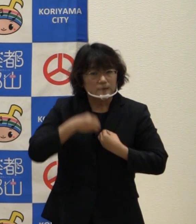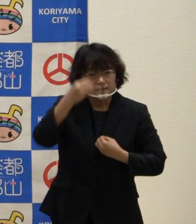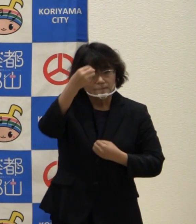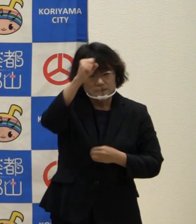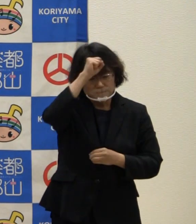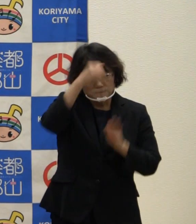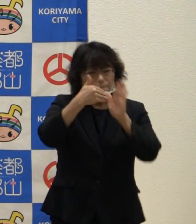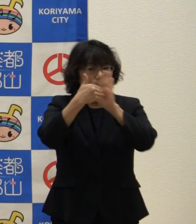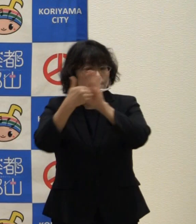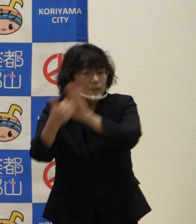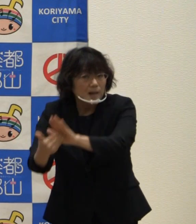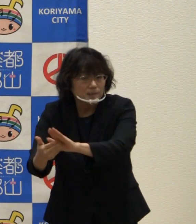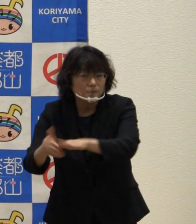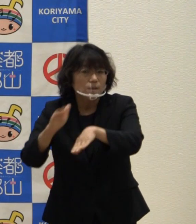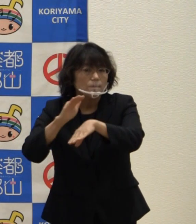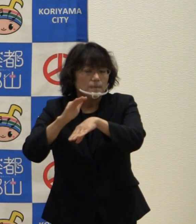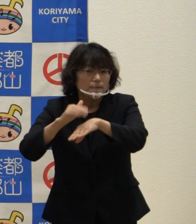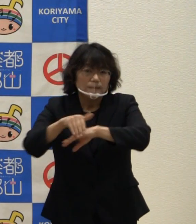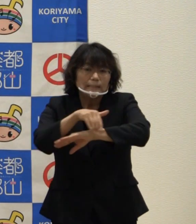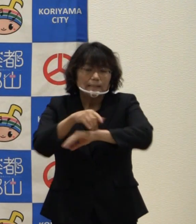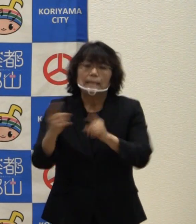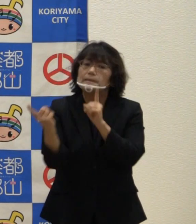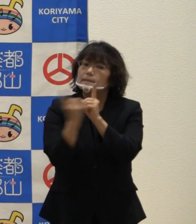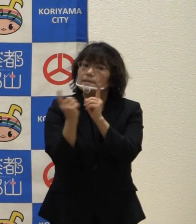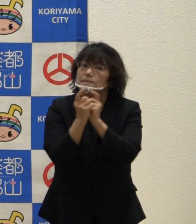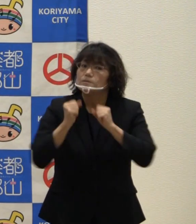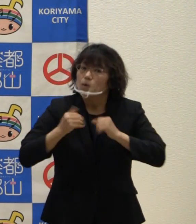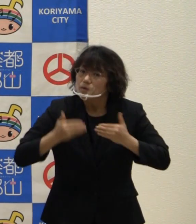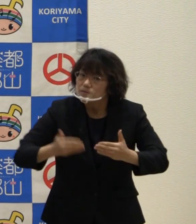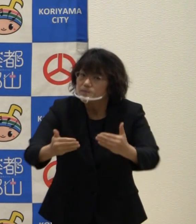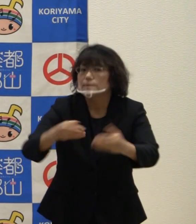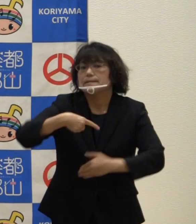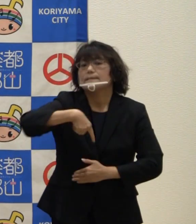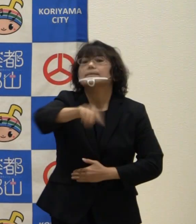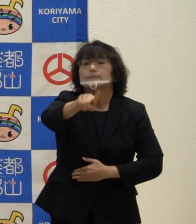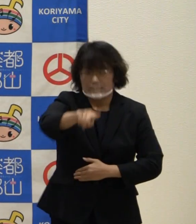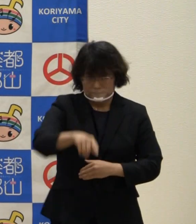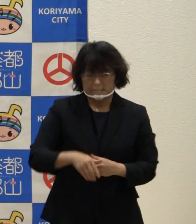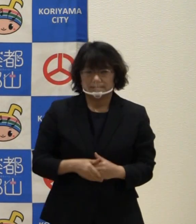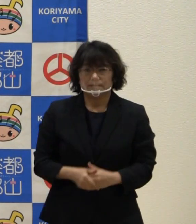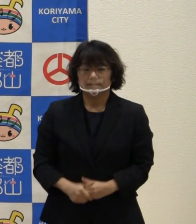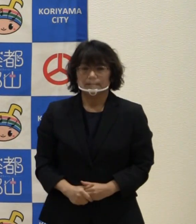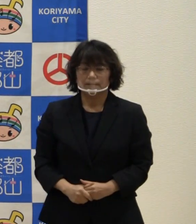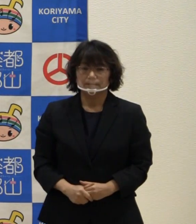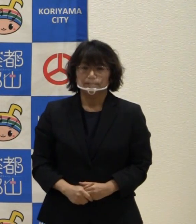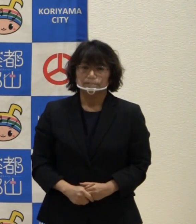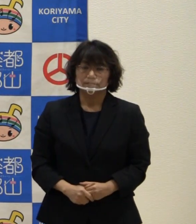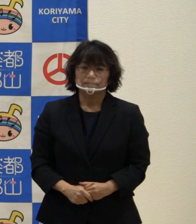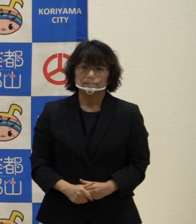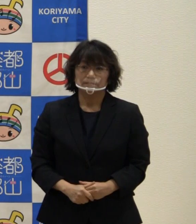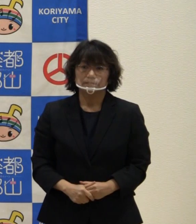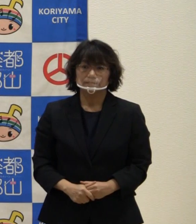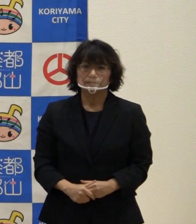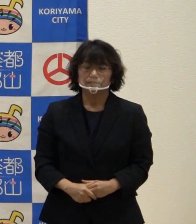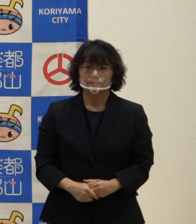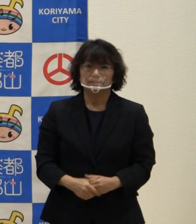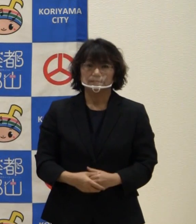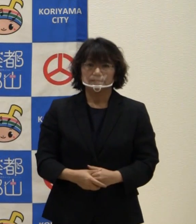。PCR 検査件数の詳細は別点配布資料を参考いただければと思います。